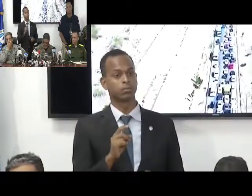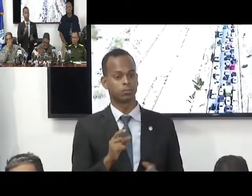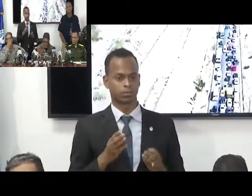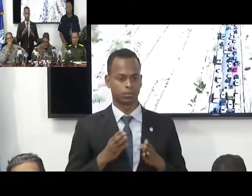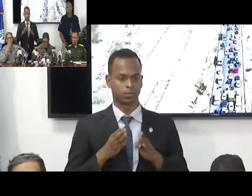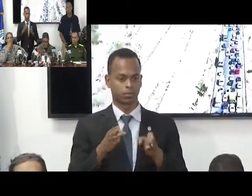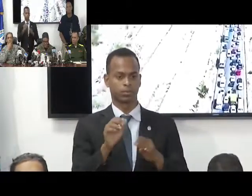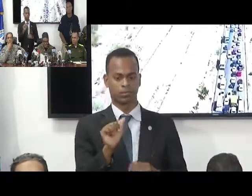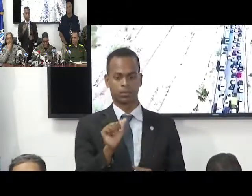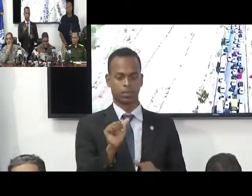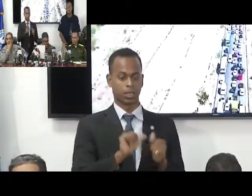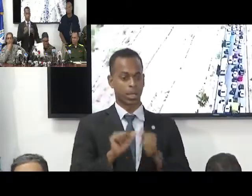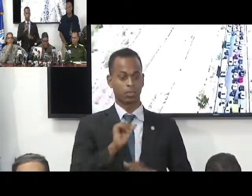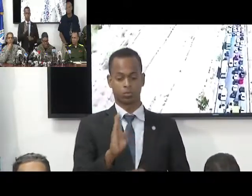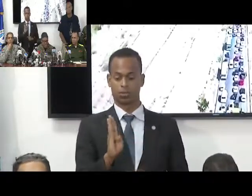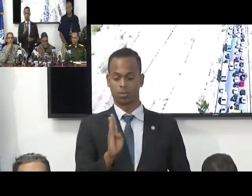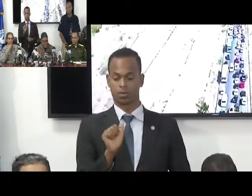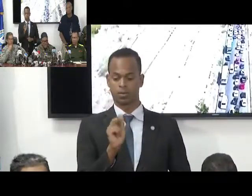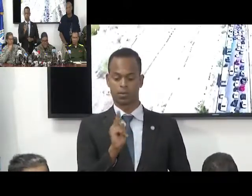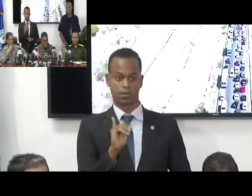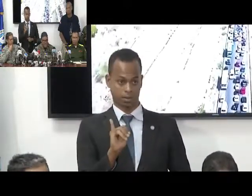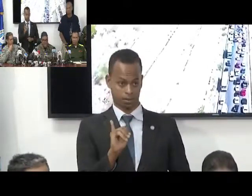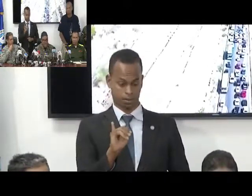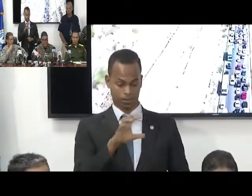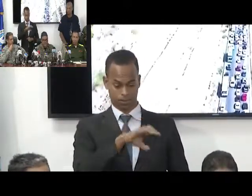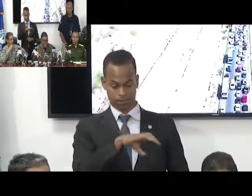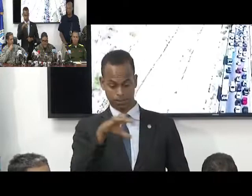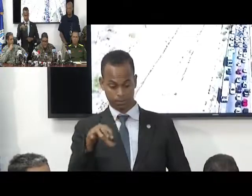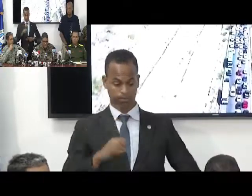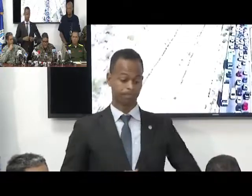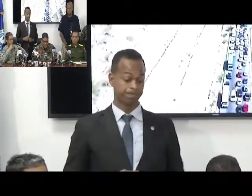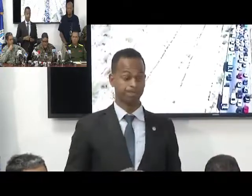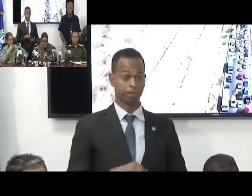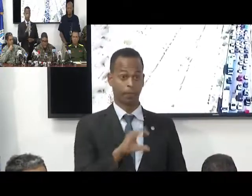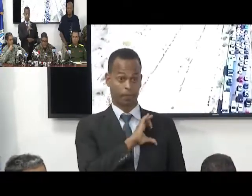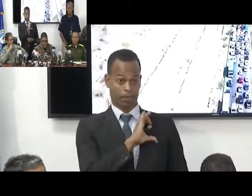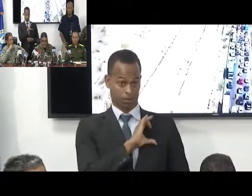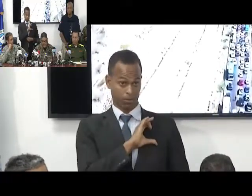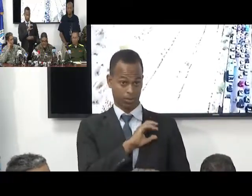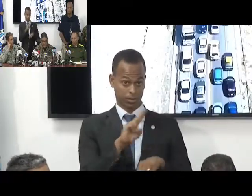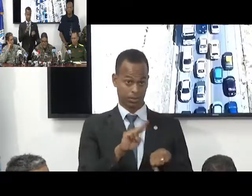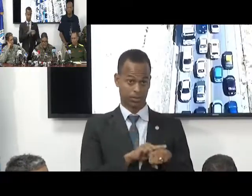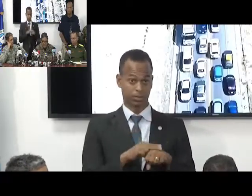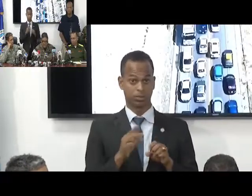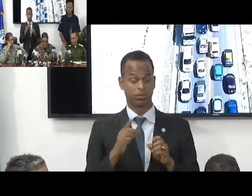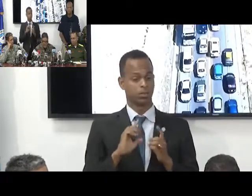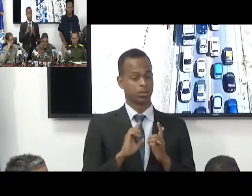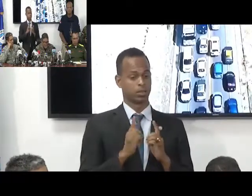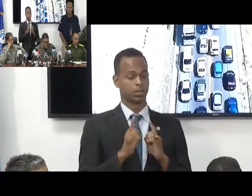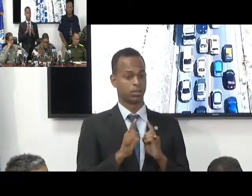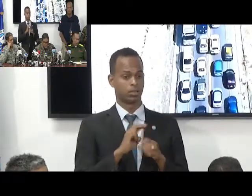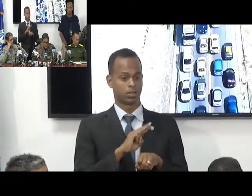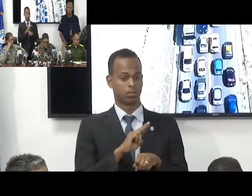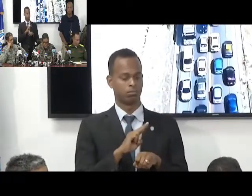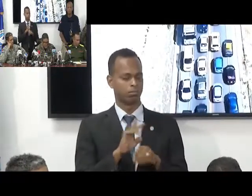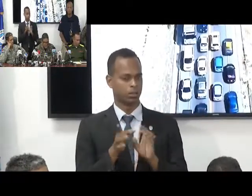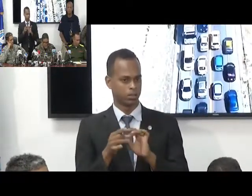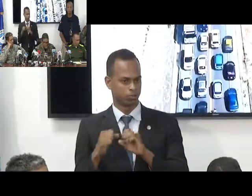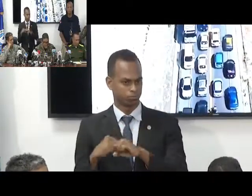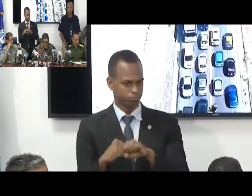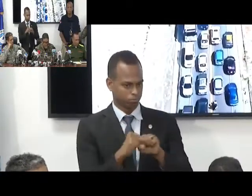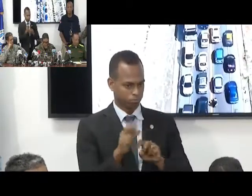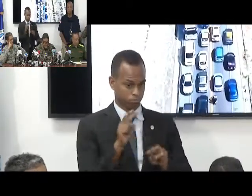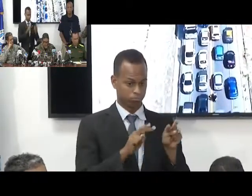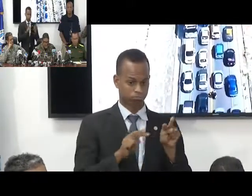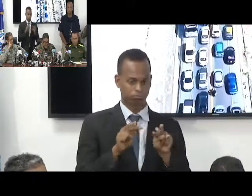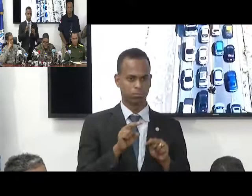la carretera Azua Baní. La Policía Nacional, a través de la Dirección General de Seguridad de Tránsito y Transporte